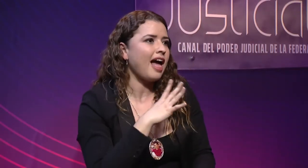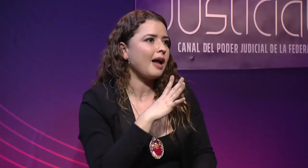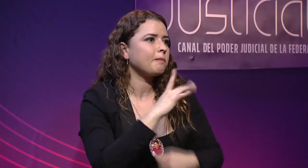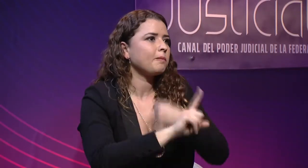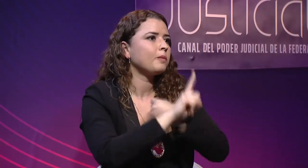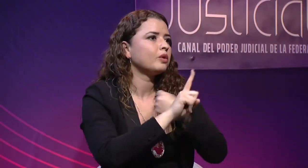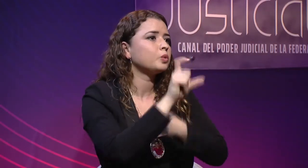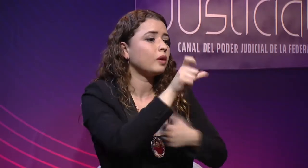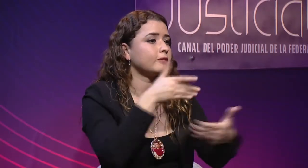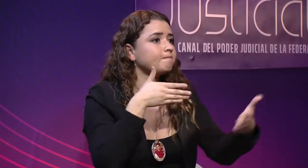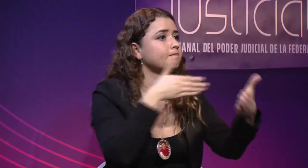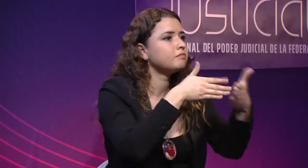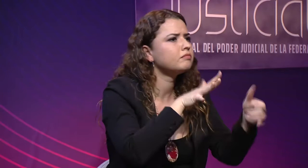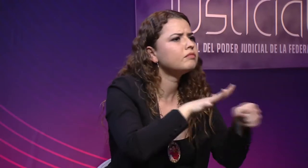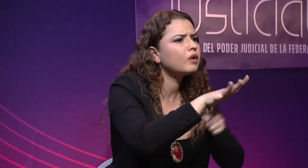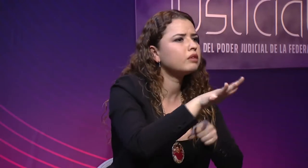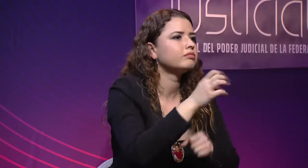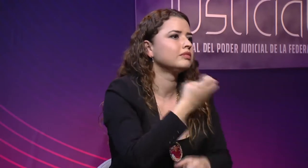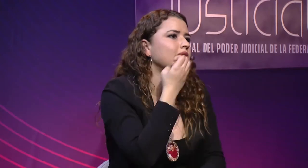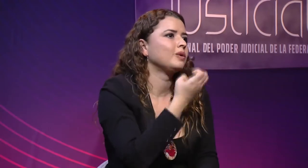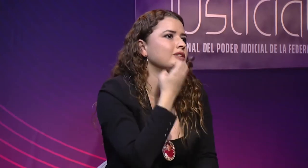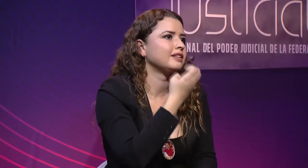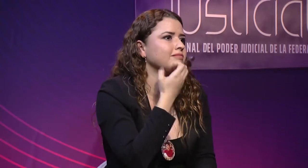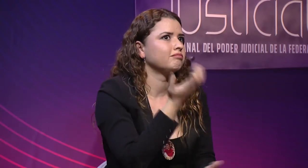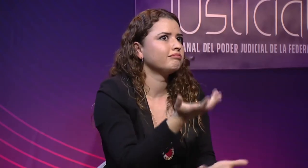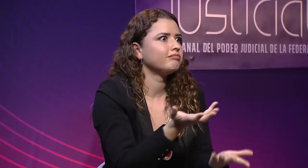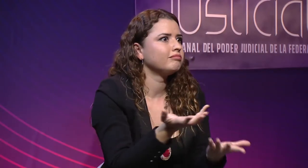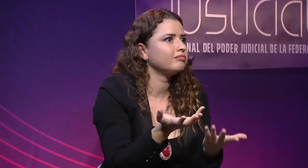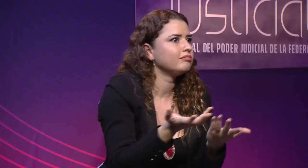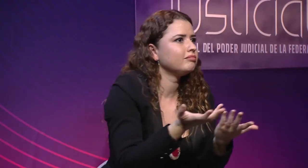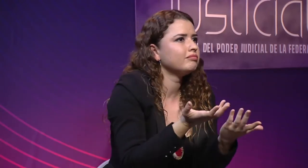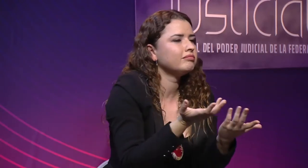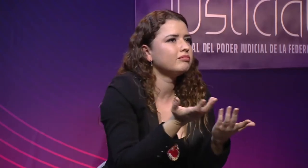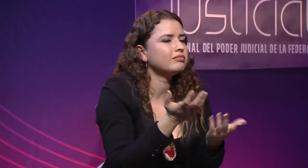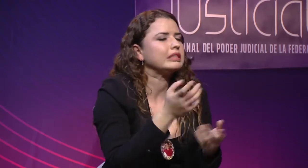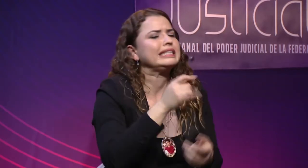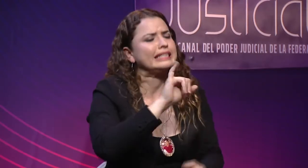tanto a sordos como a oyentes, ¿no? Esta exposición.